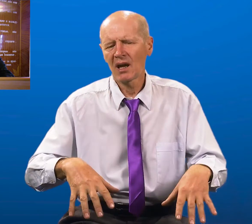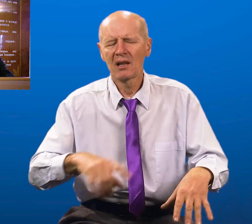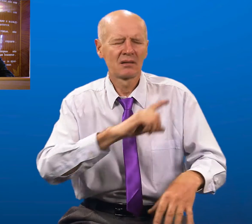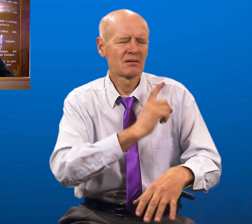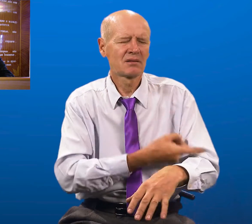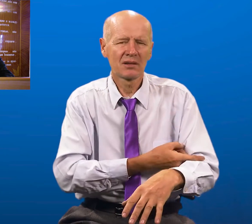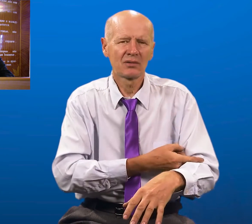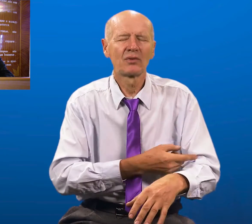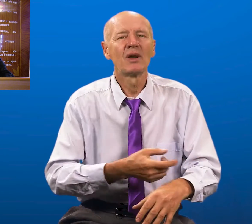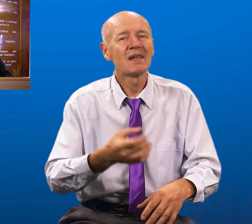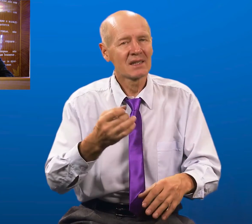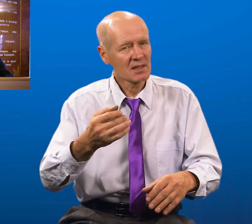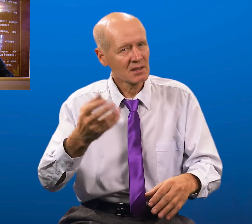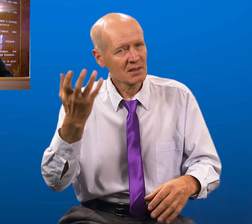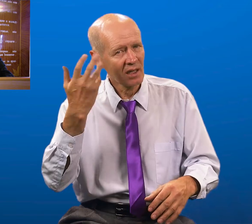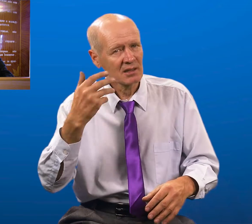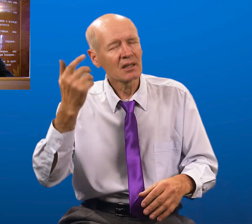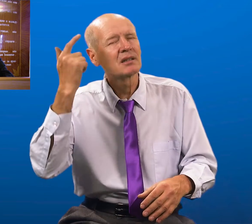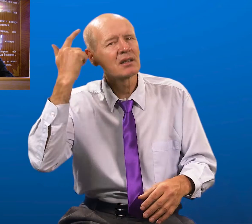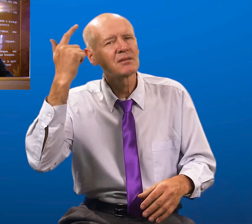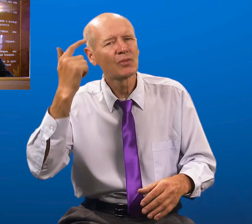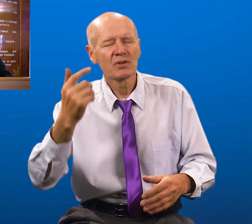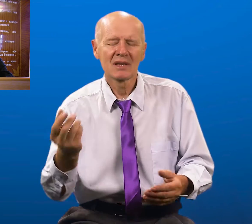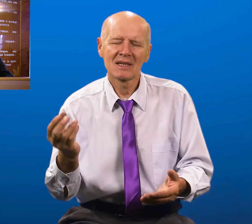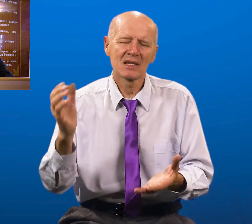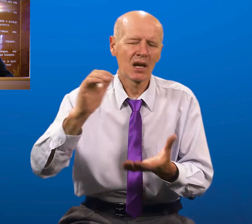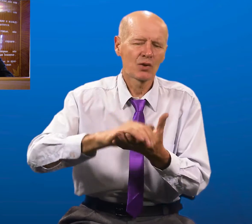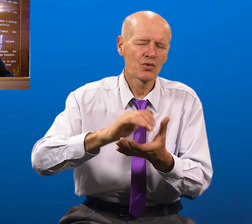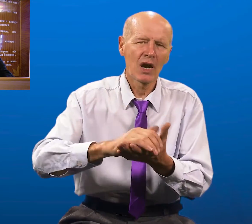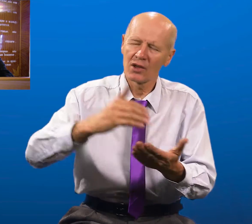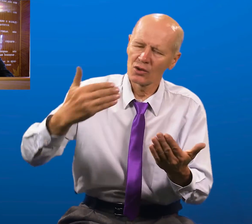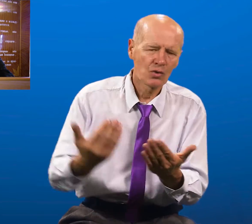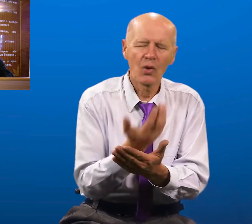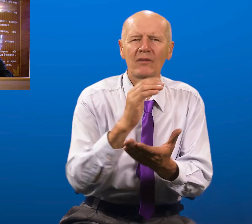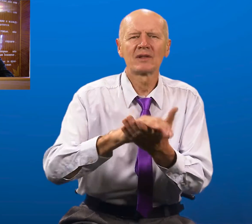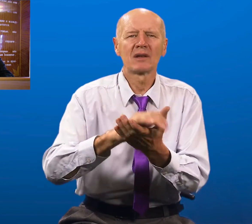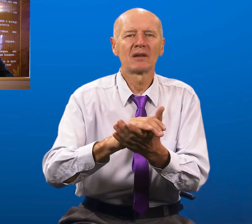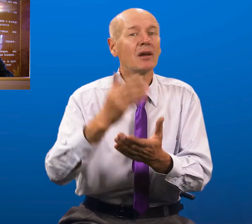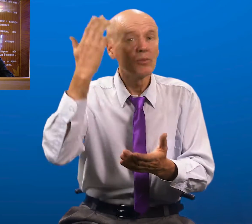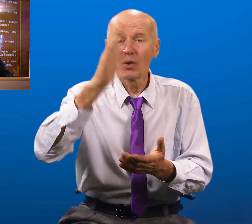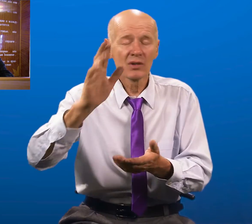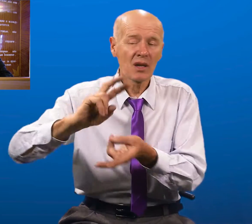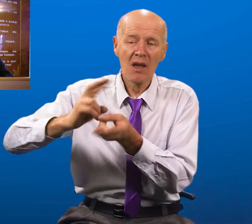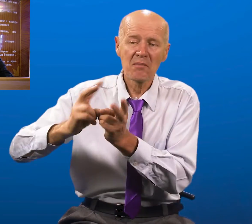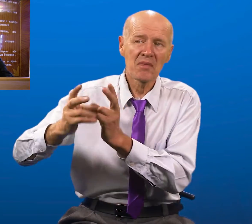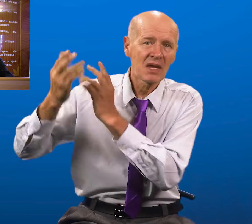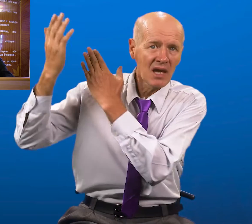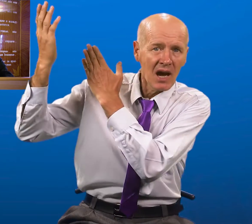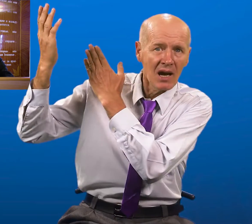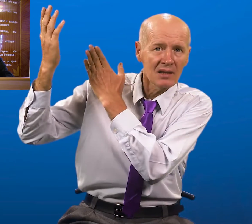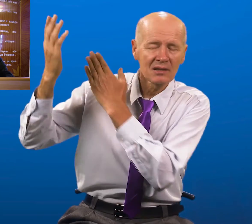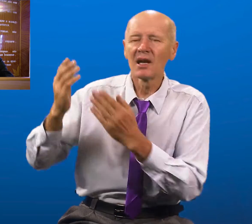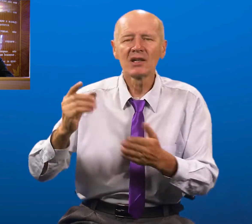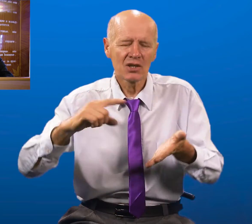возникла необходимость заключить новый завет. При этом Бог не изменился, как и не